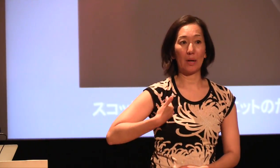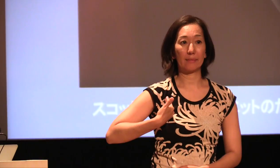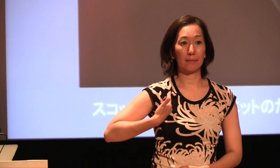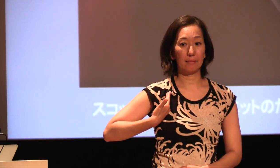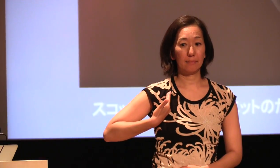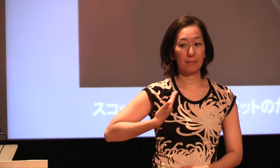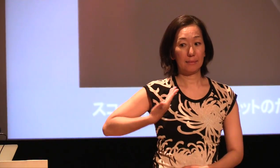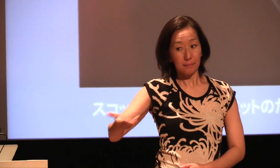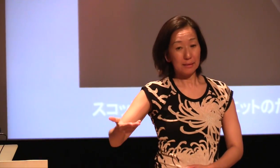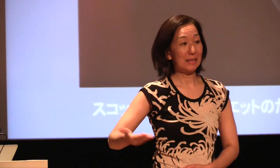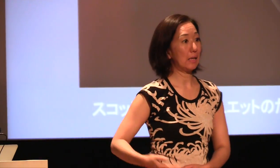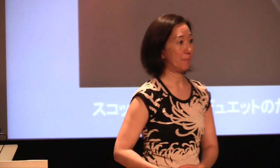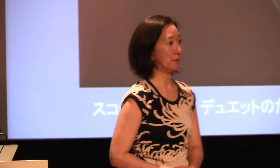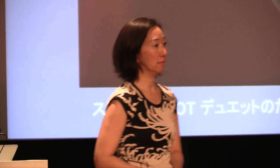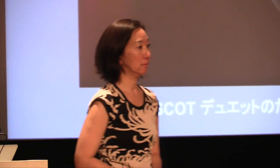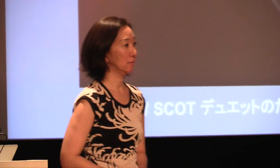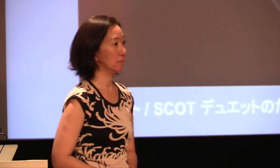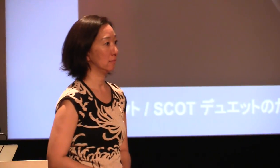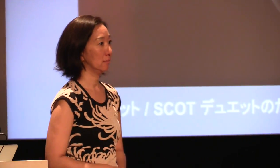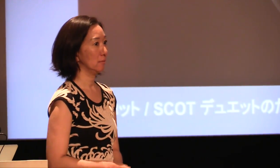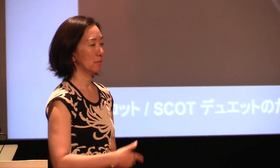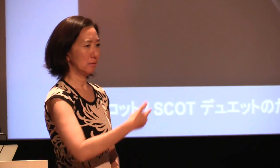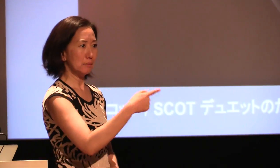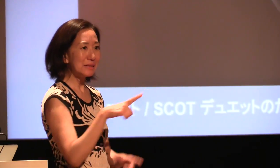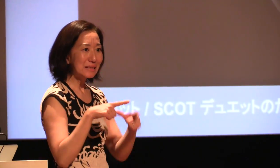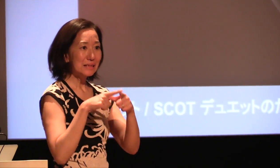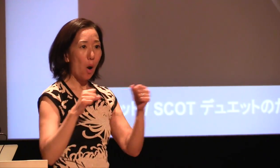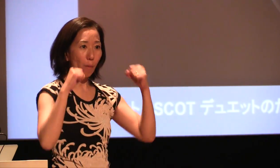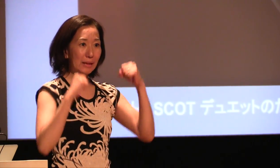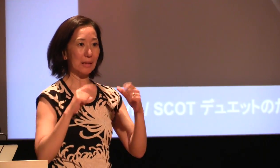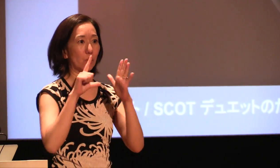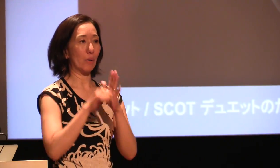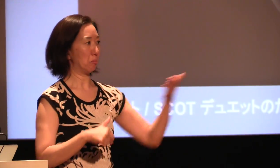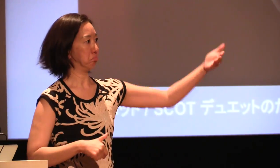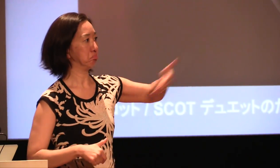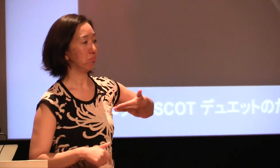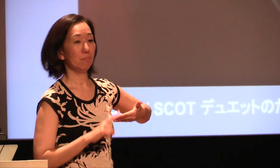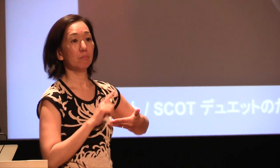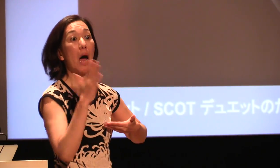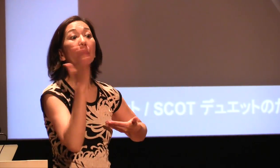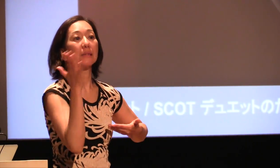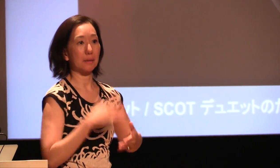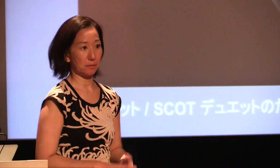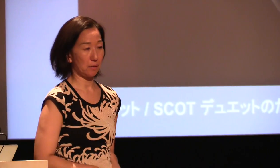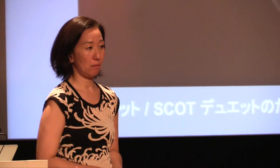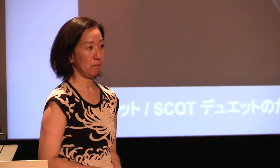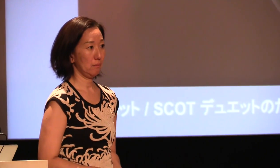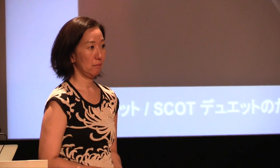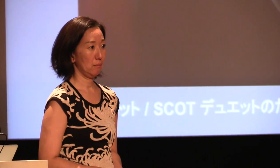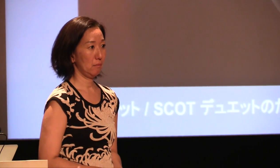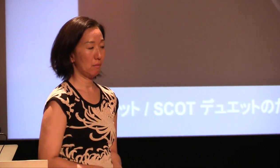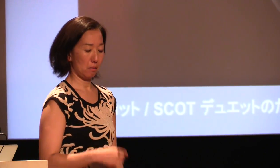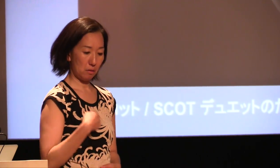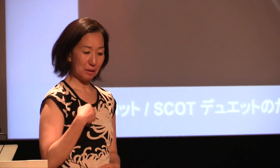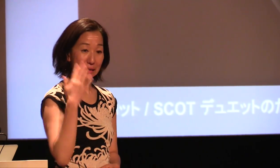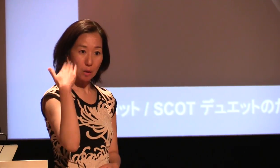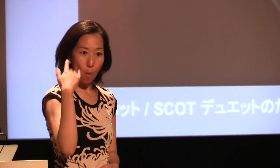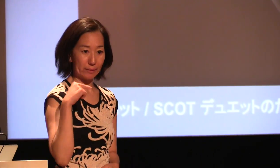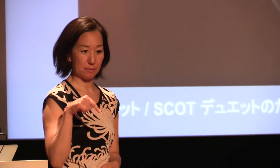では何ができますかと聞かれます。日本にいるときはそのようなことは聞かれません。聞